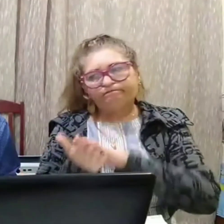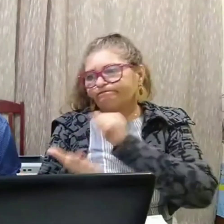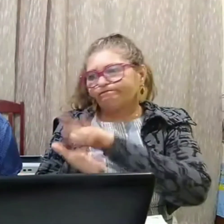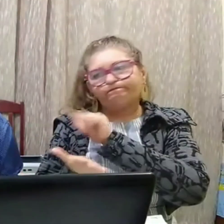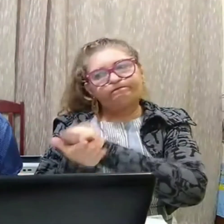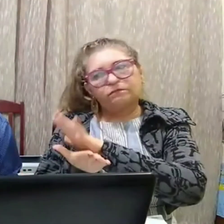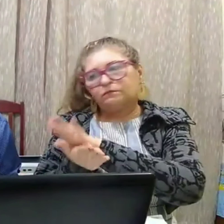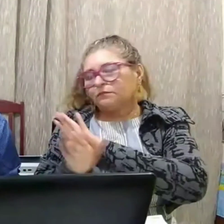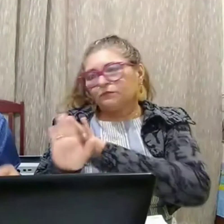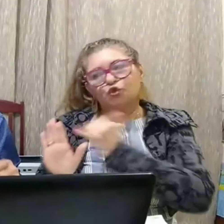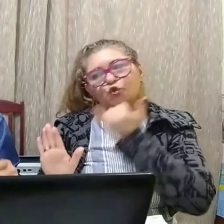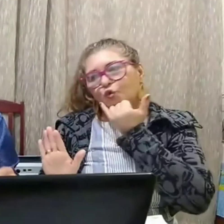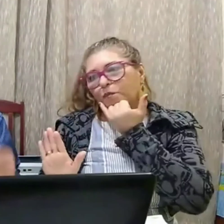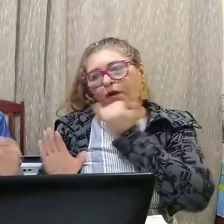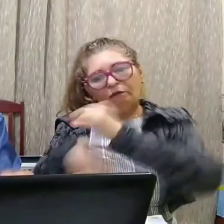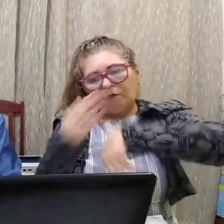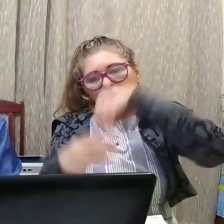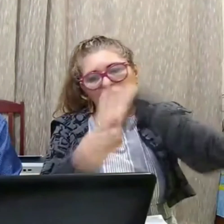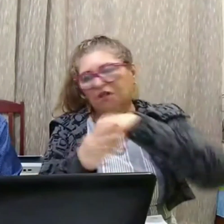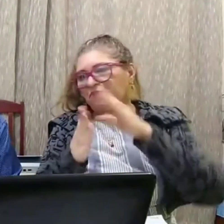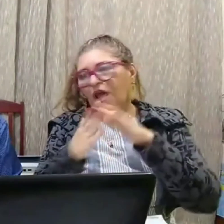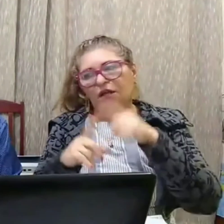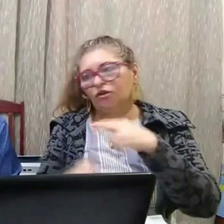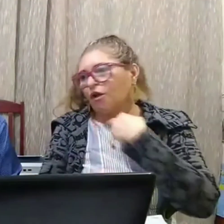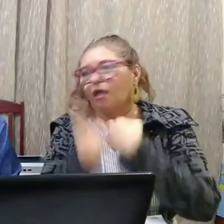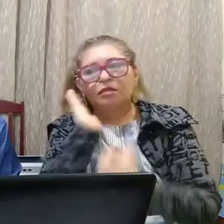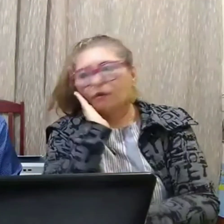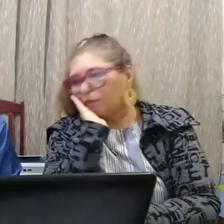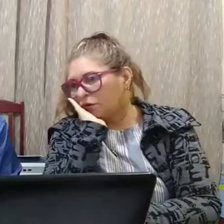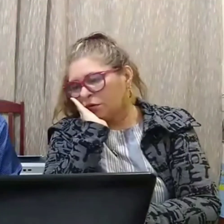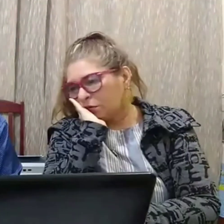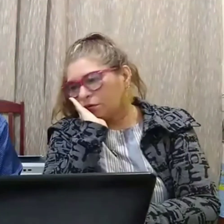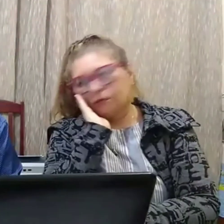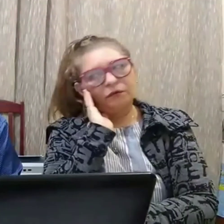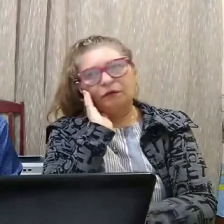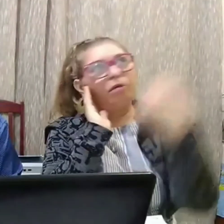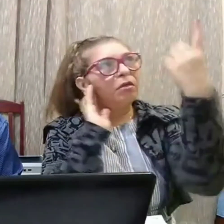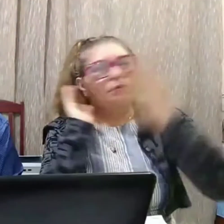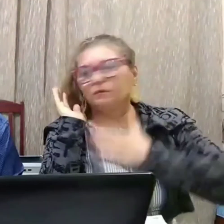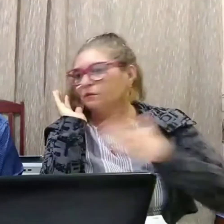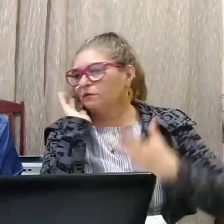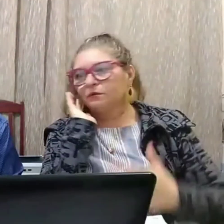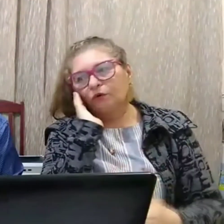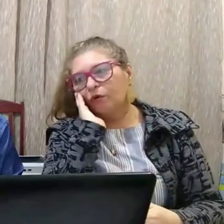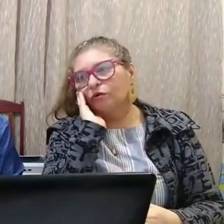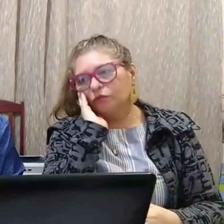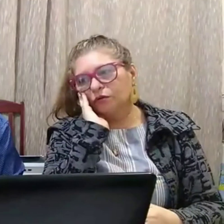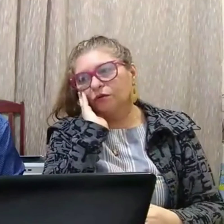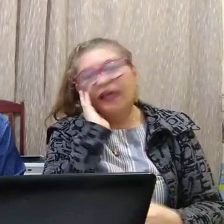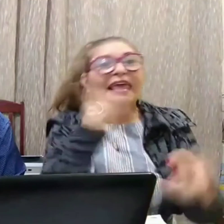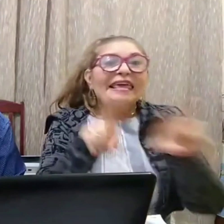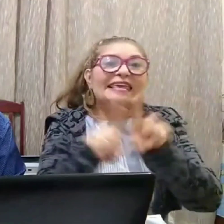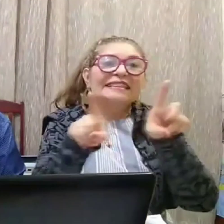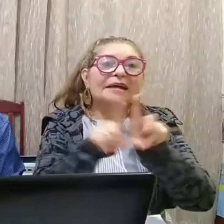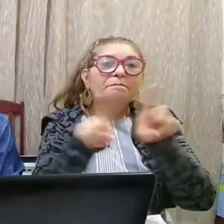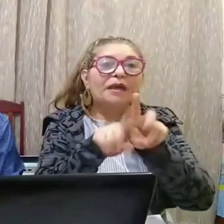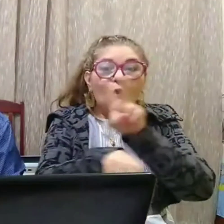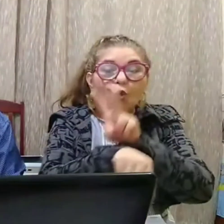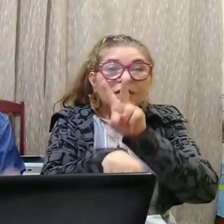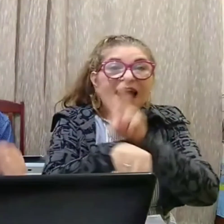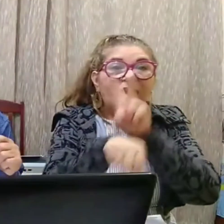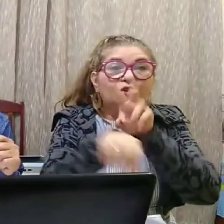seu meio. Eles tinham uma intolerância com os homens maus, mas além disto, tinham um grande cuidado com a